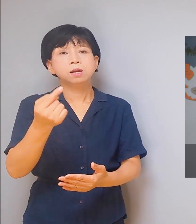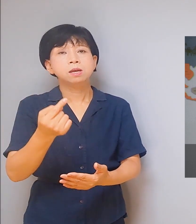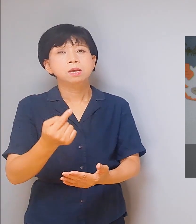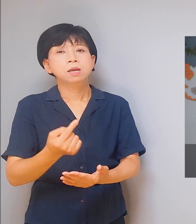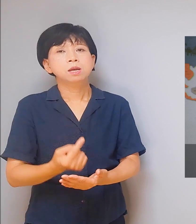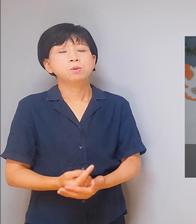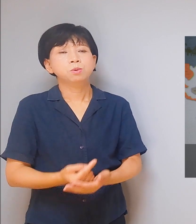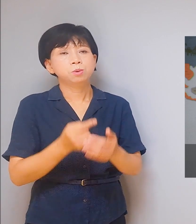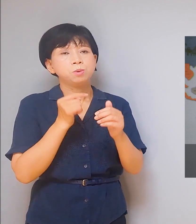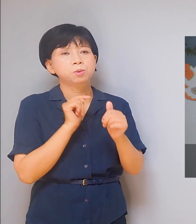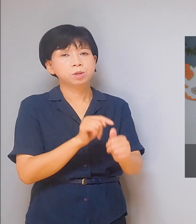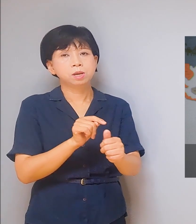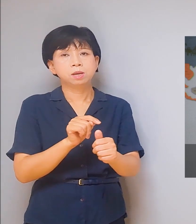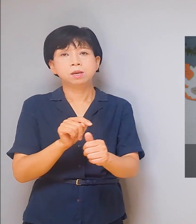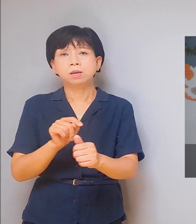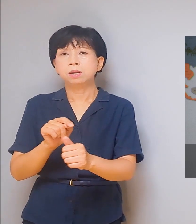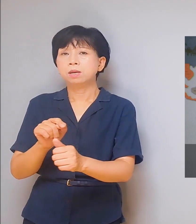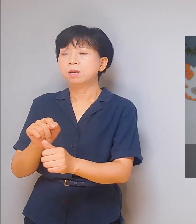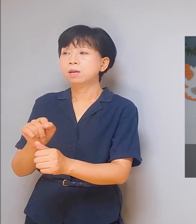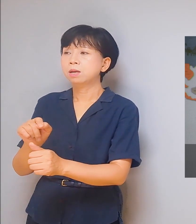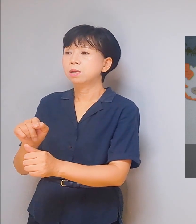주께